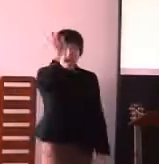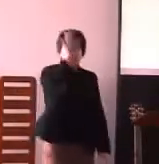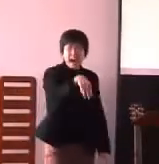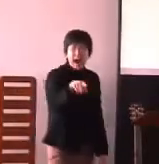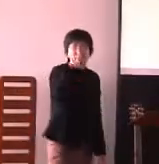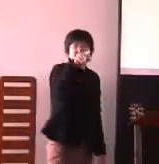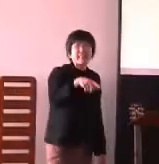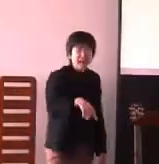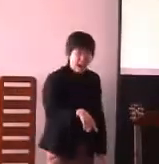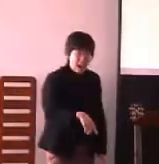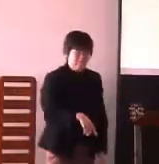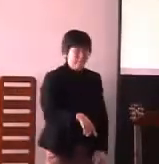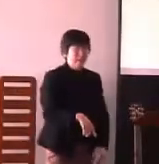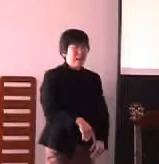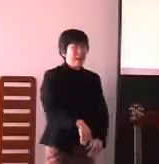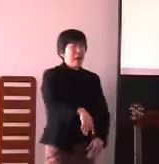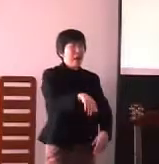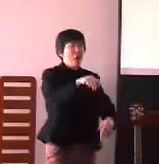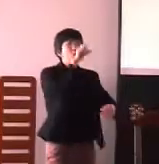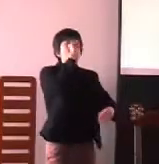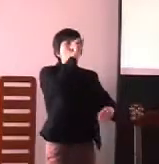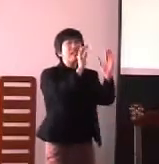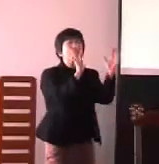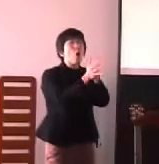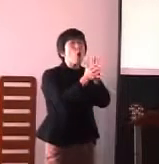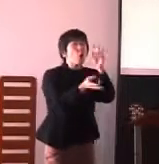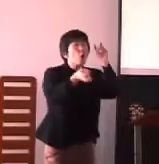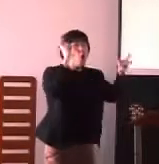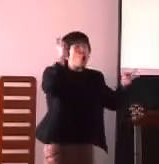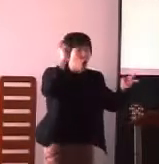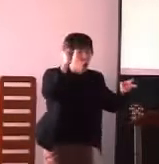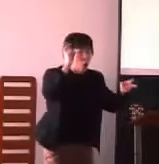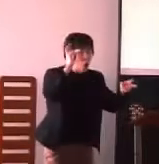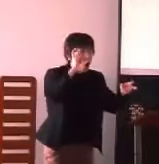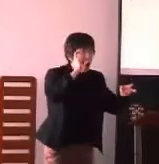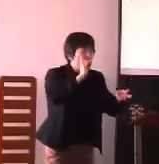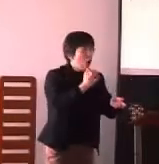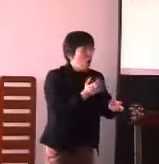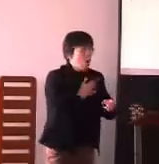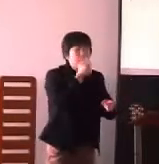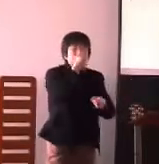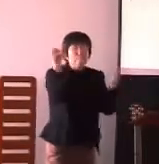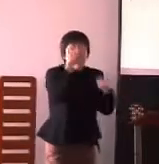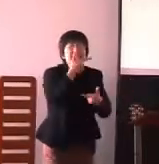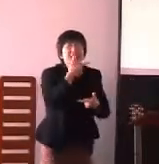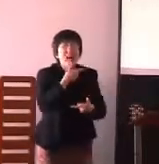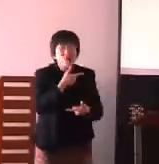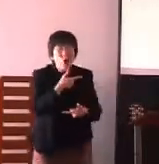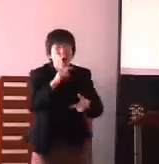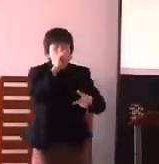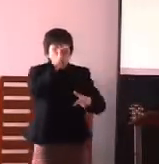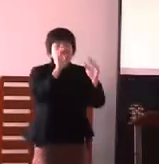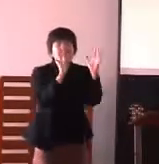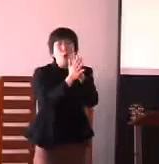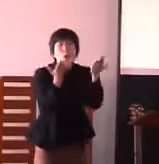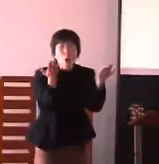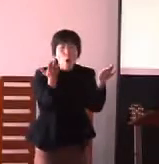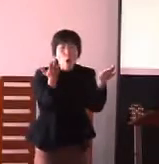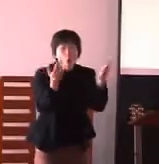もうこの本当に吉本興業に間違って吉本興業の